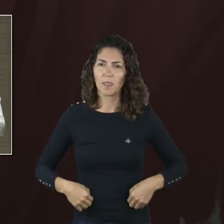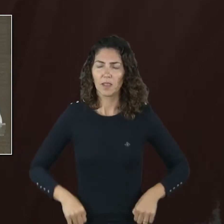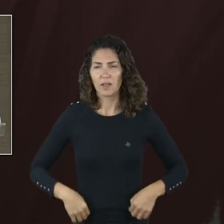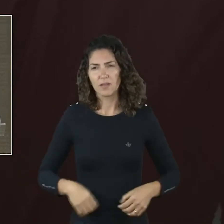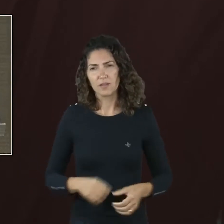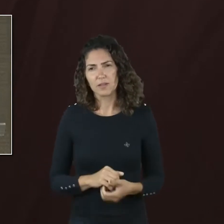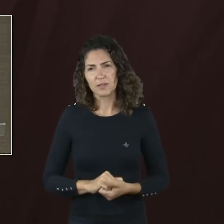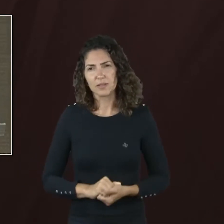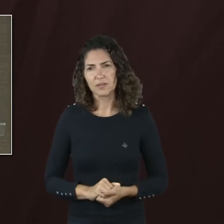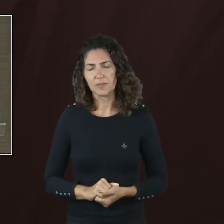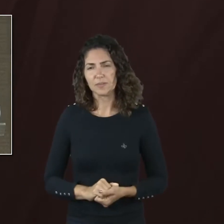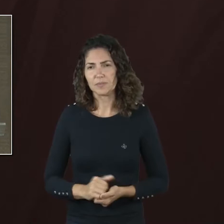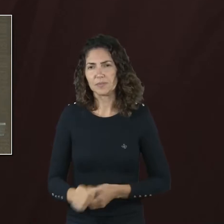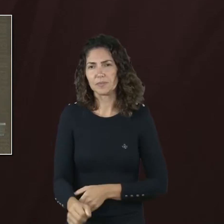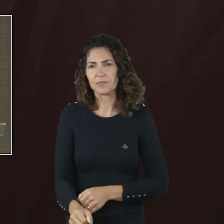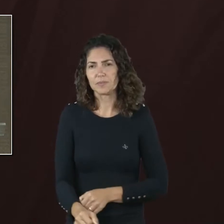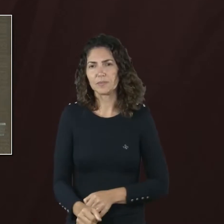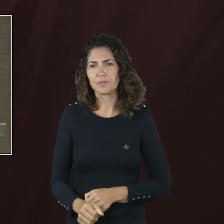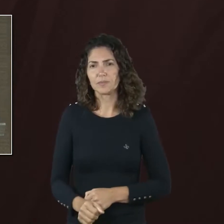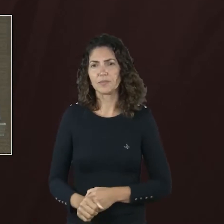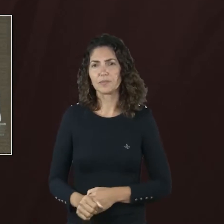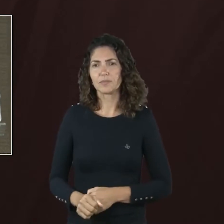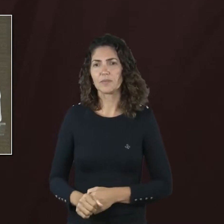Eles de Chipre